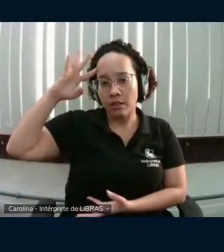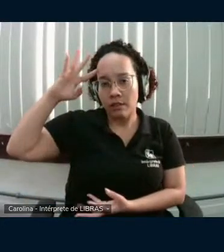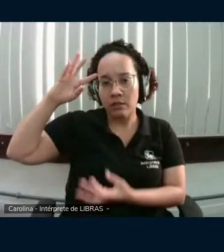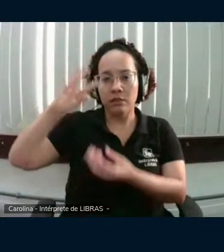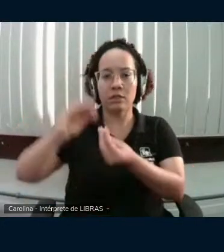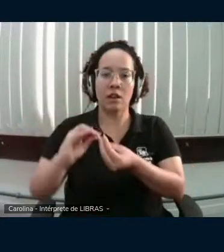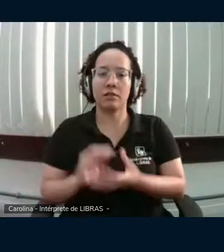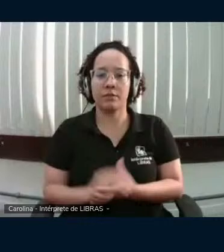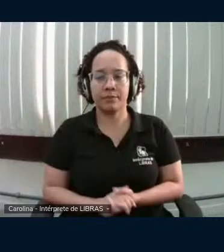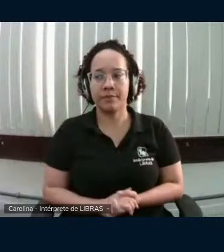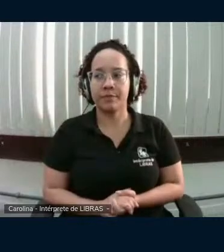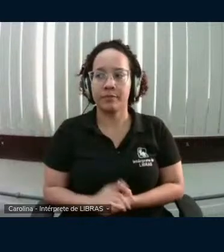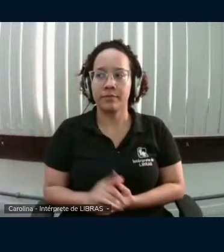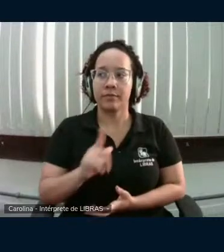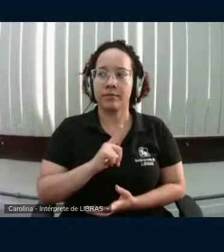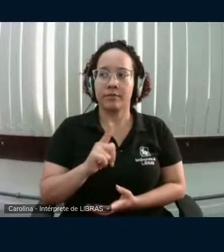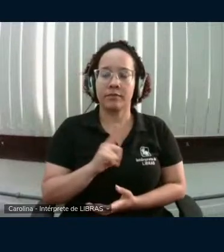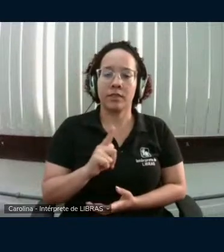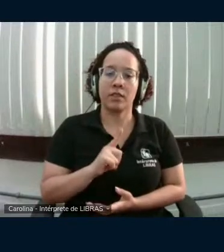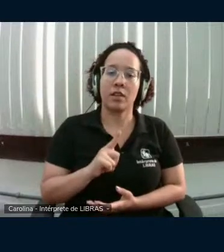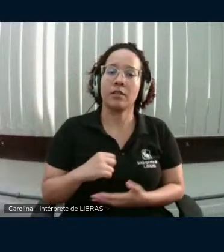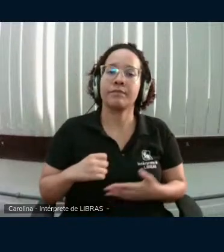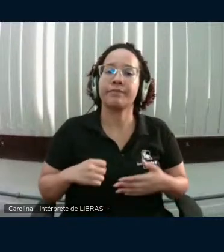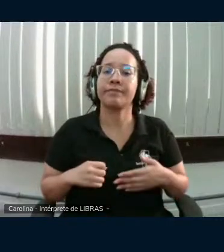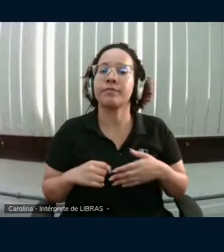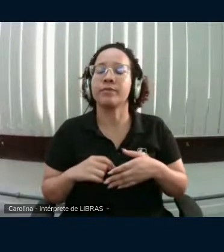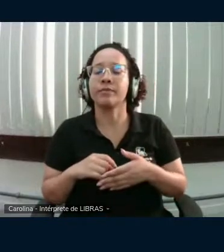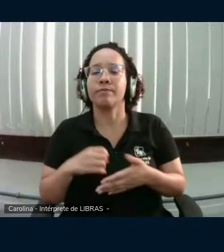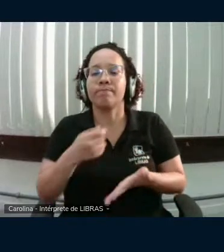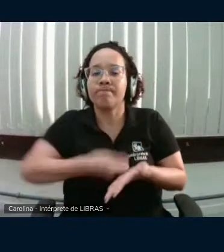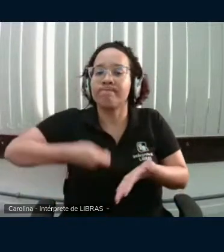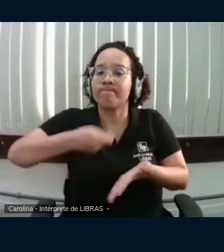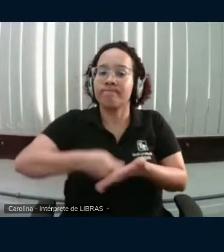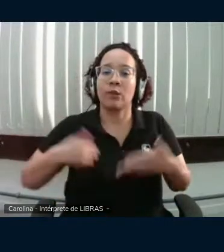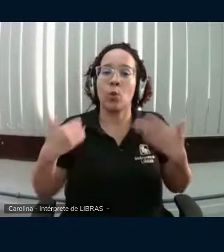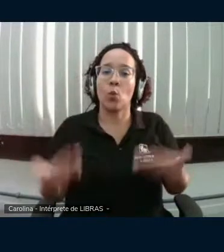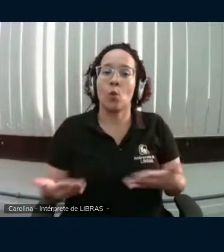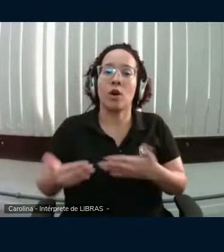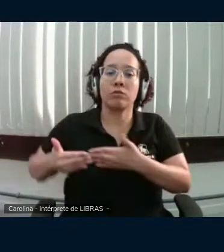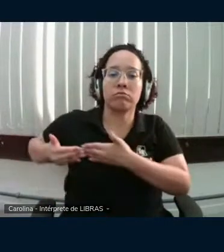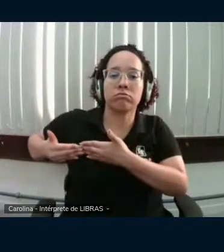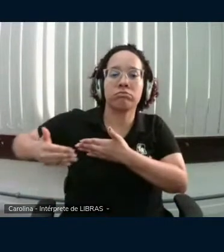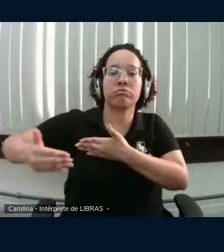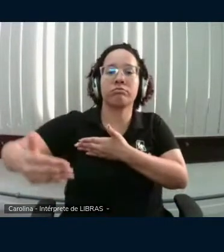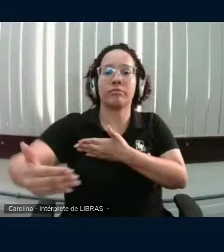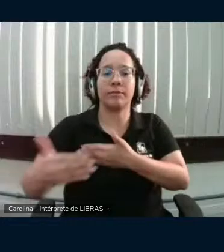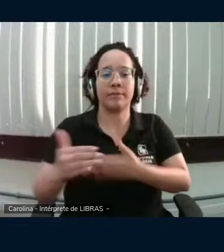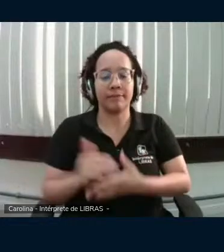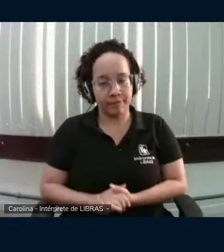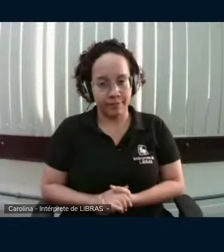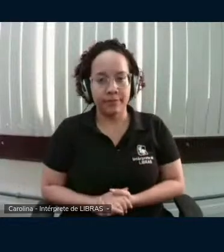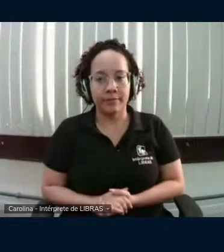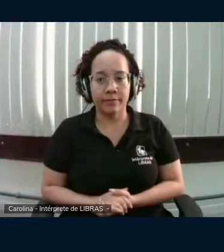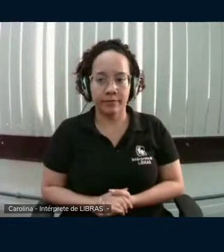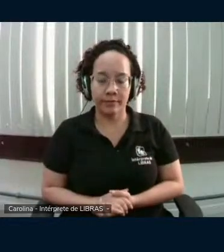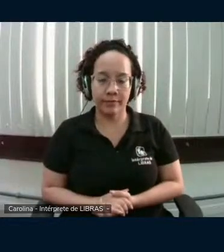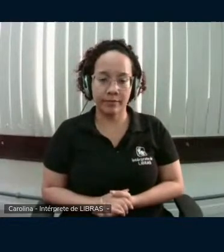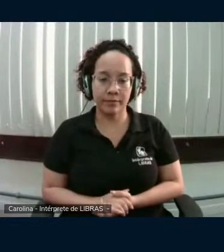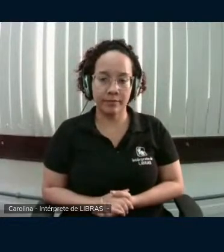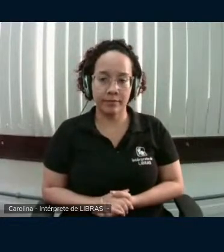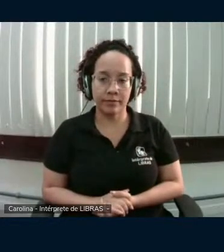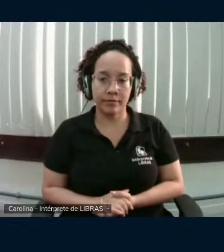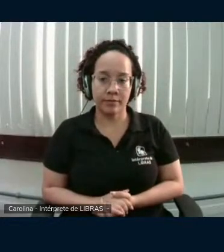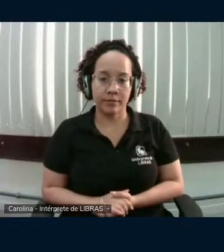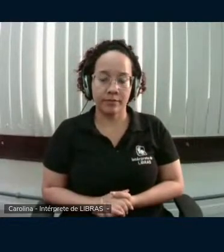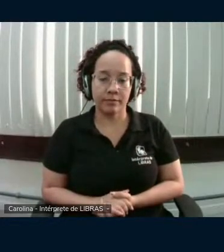sim estabelecer, né, quais são as defesas que vamos fazer ao longo desse processo. Eu creio que conversei um pouquinho